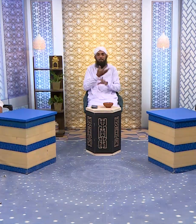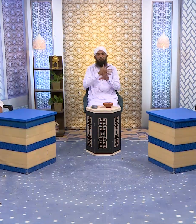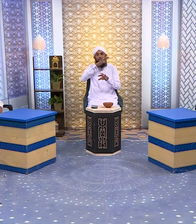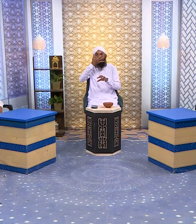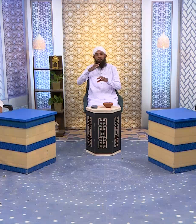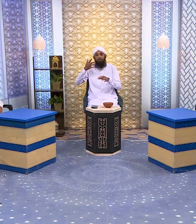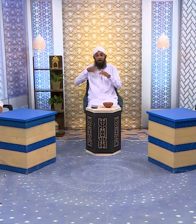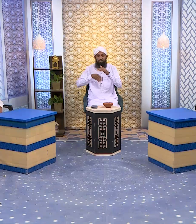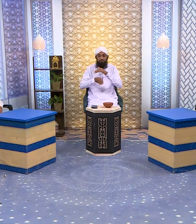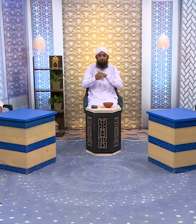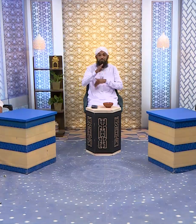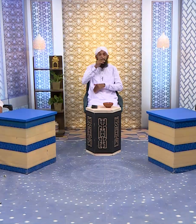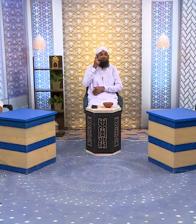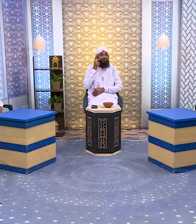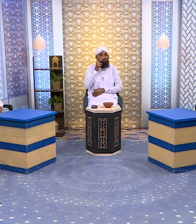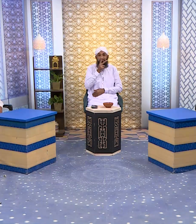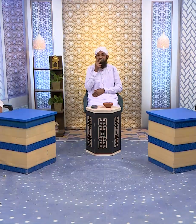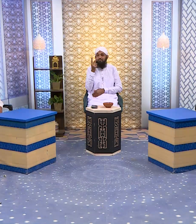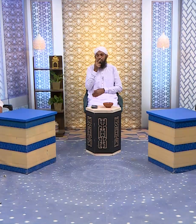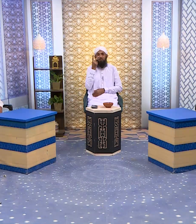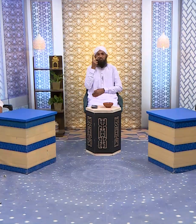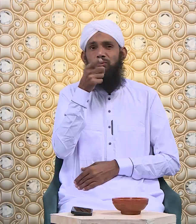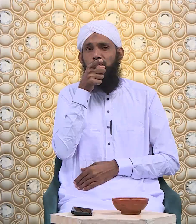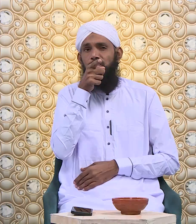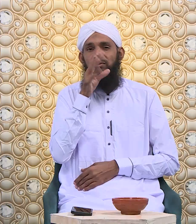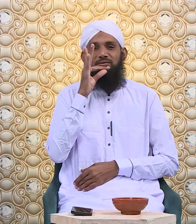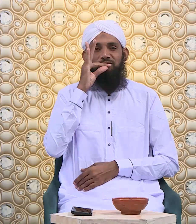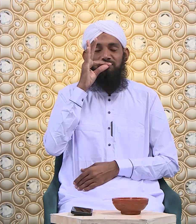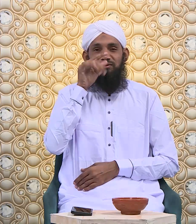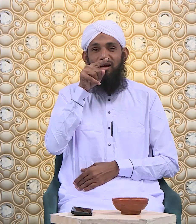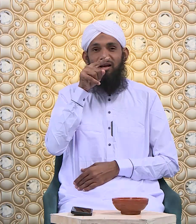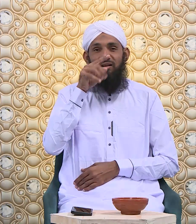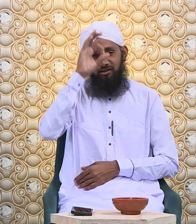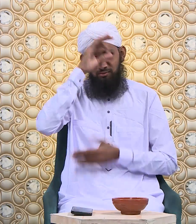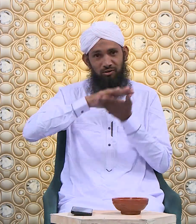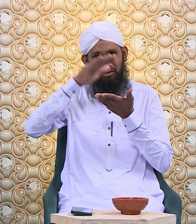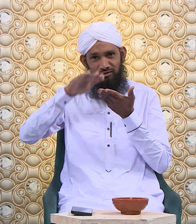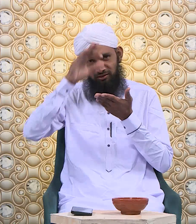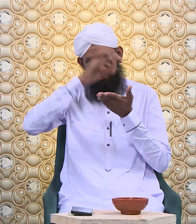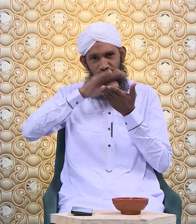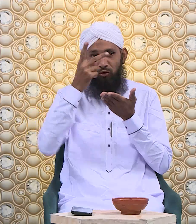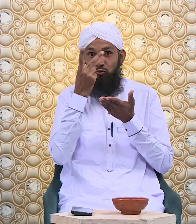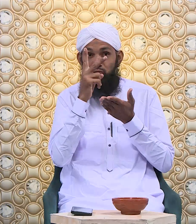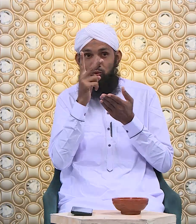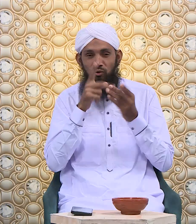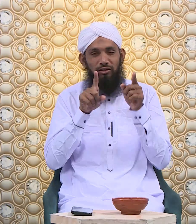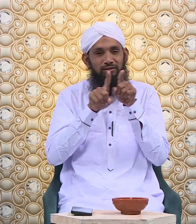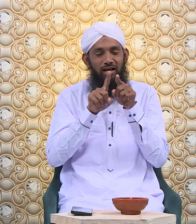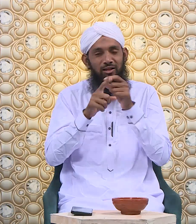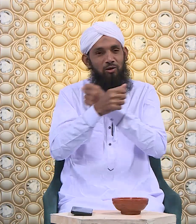پہاڑ کے دامن میں پہنچ گئے دیکھا کہ حسن و حسین رضی اللہ عنہما ایک دوسرے کے ساتھ چمٹے ہوئے ہیں اور ایک ازدہہ ان کے